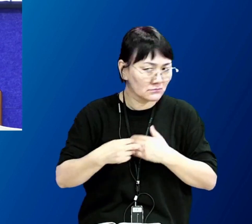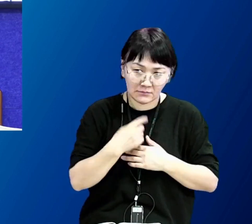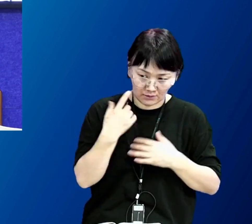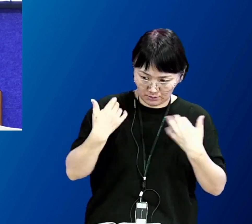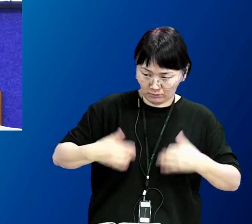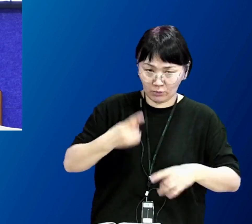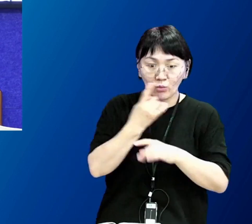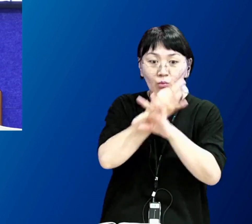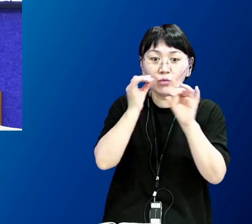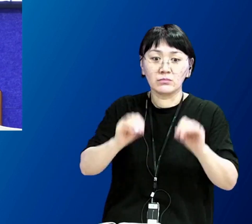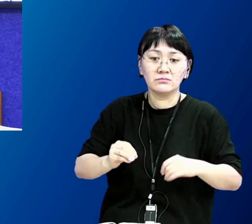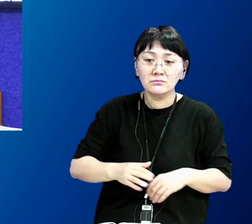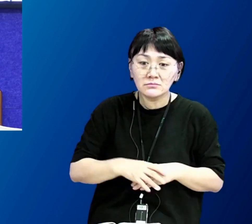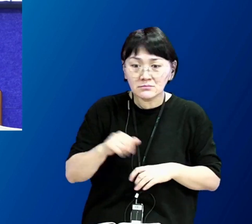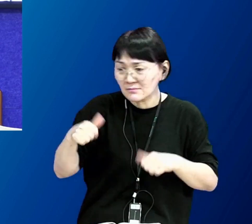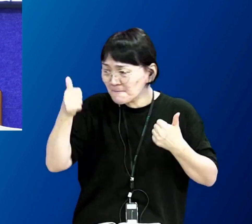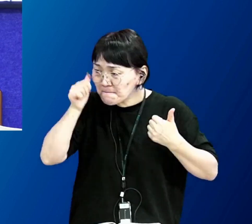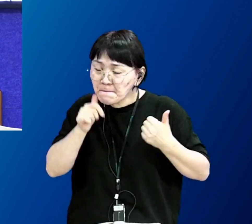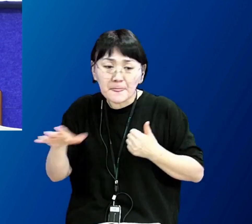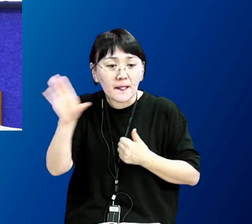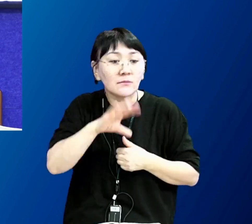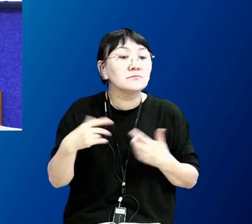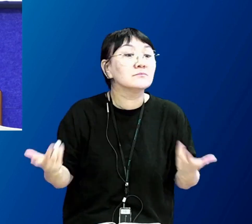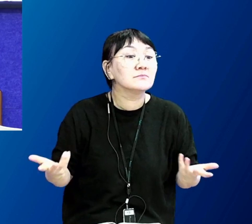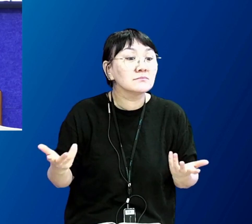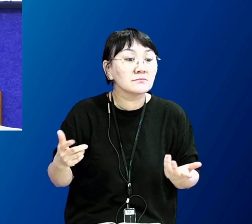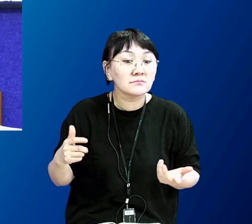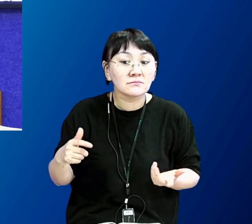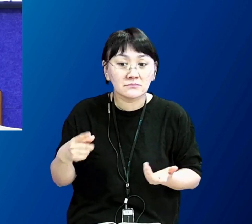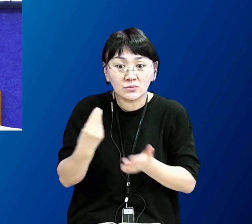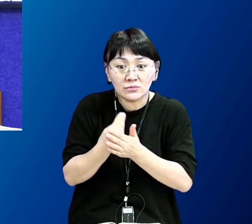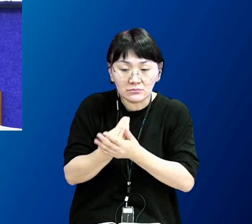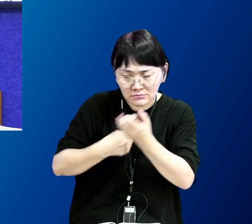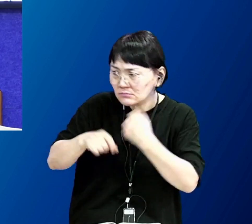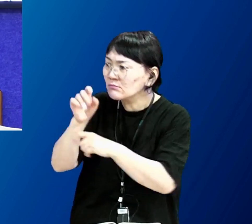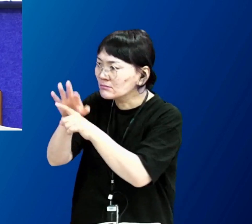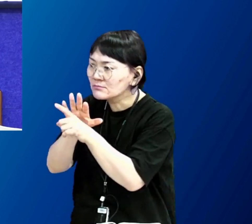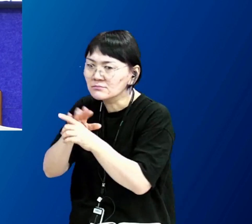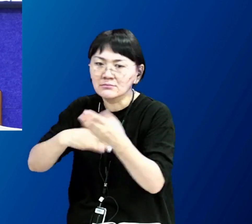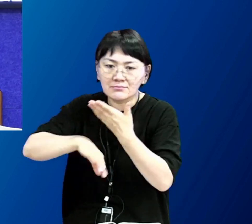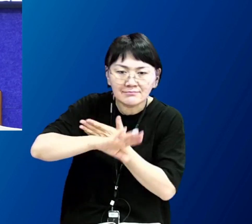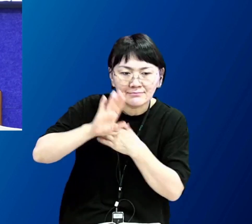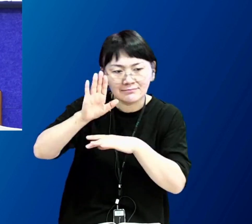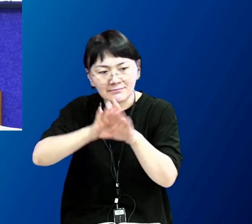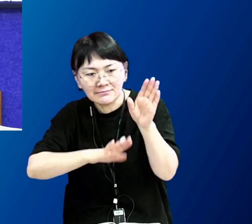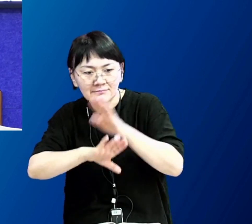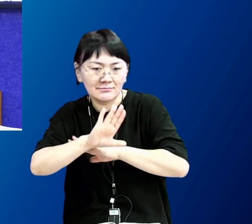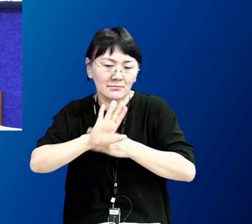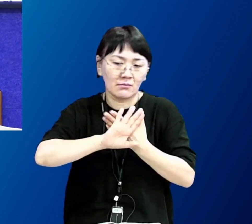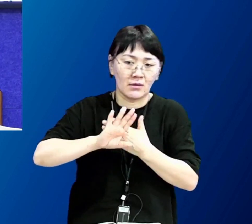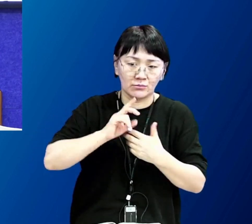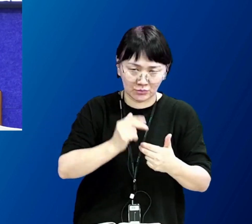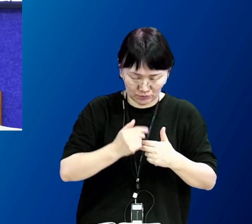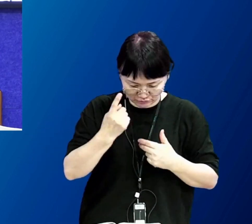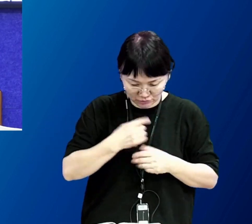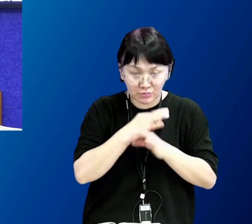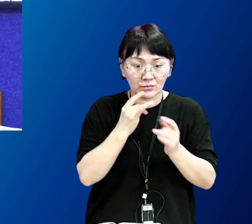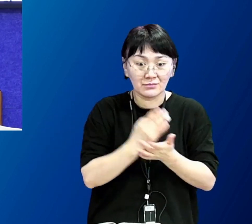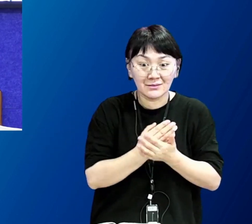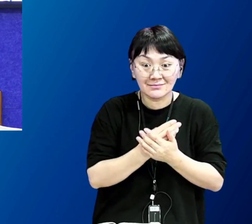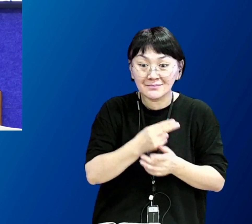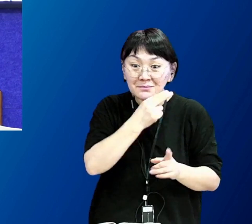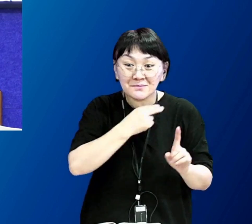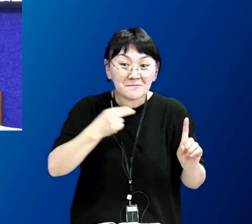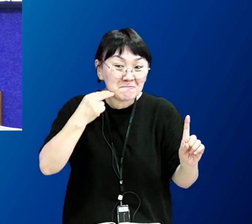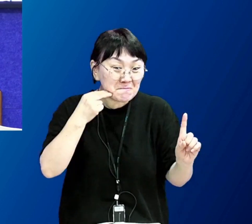эзний хайрсан ахан дүүсийг юу юм бол хариулдаг, хамгаалдаг, тийм хүн болдог баг. Петрэс асуусан мэт